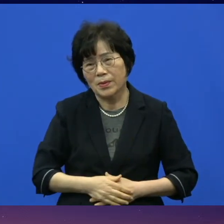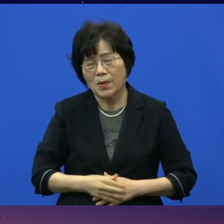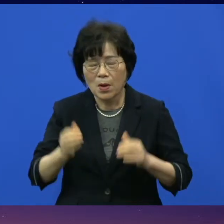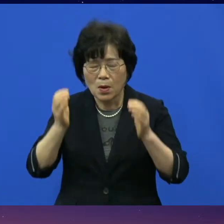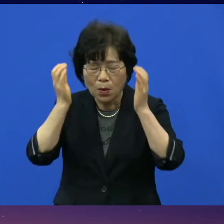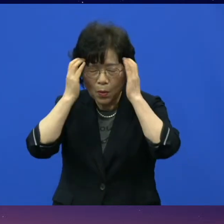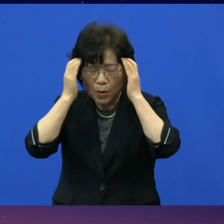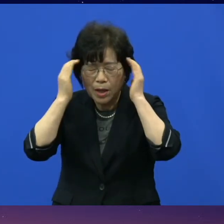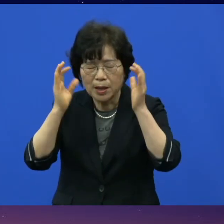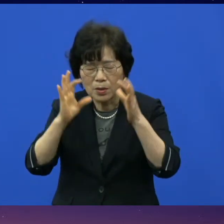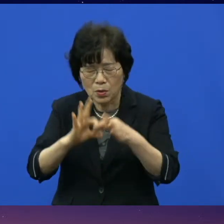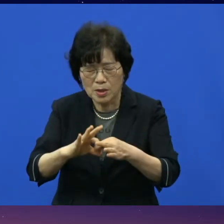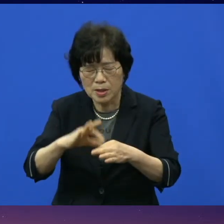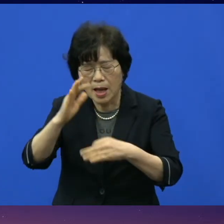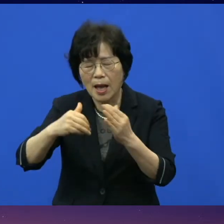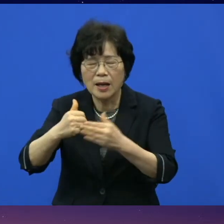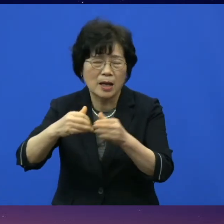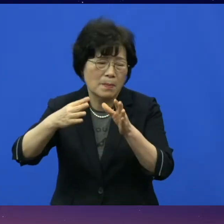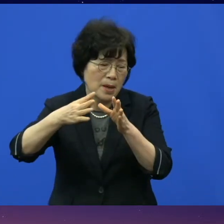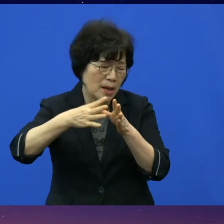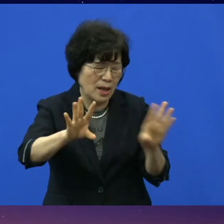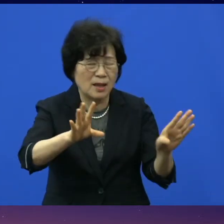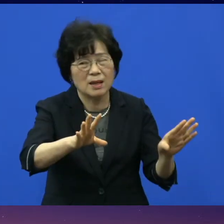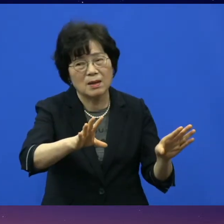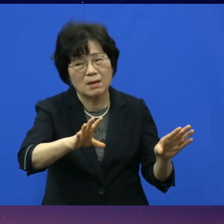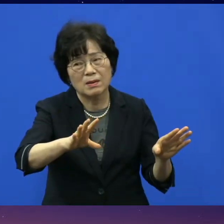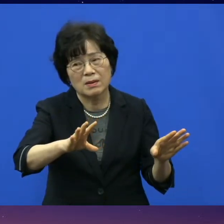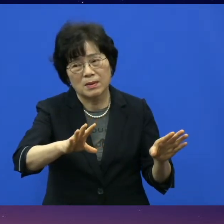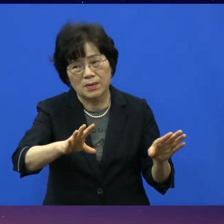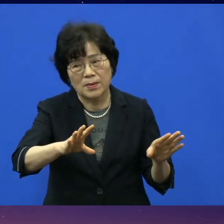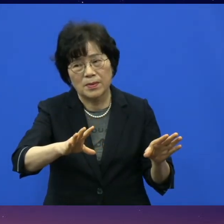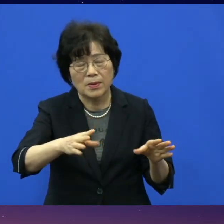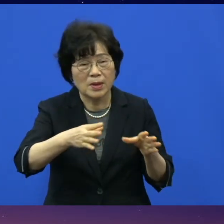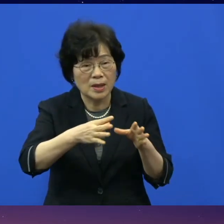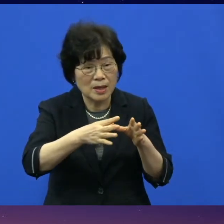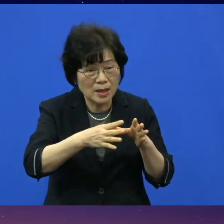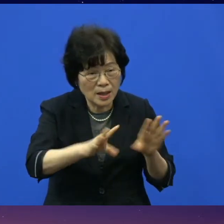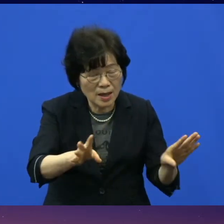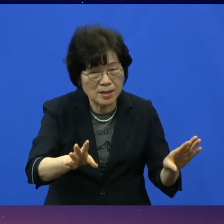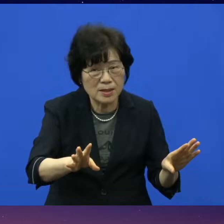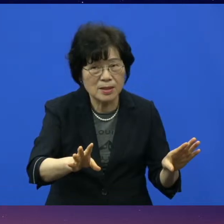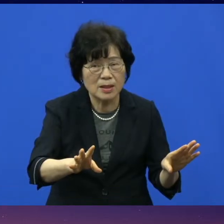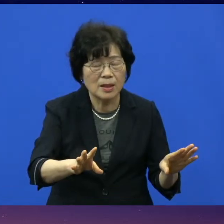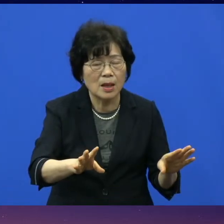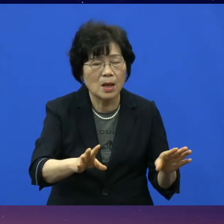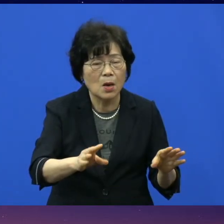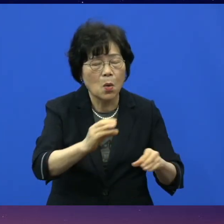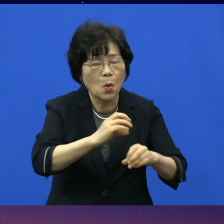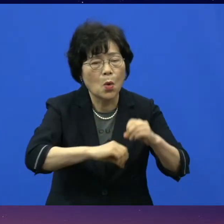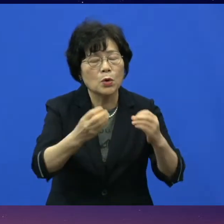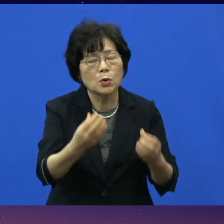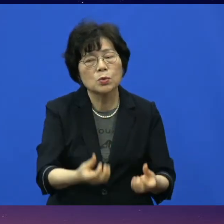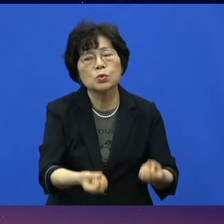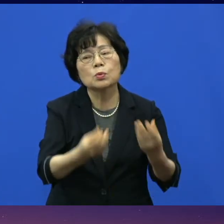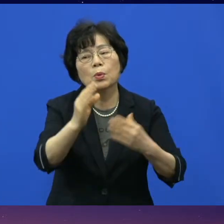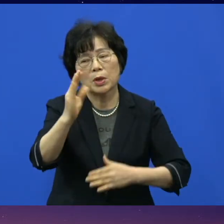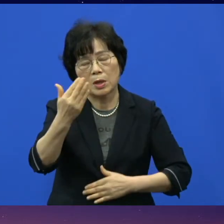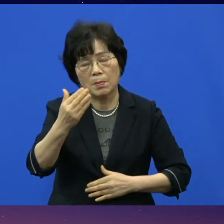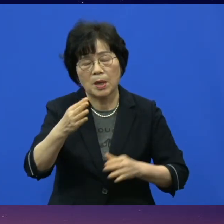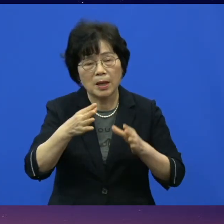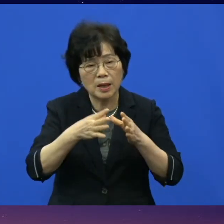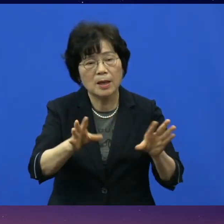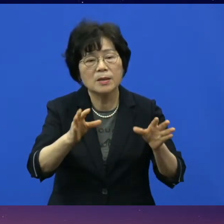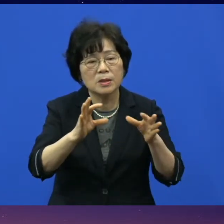고난을 통하여 하나님 우리를 깨뜨리시는 거예요. 그 깨어짐이 축복이에요. 그 깨어짐을 통하여